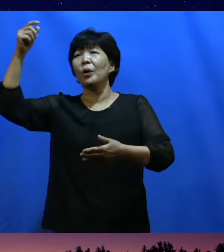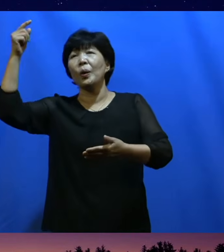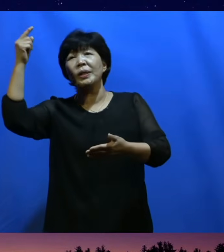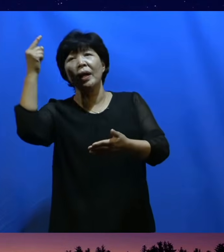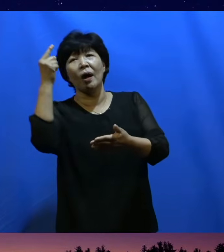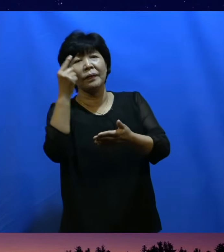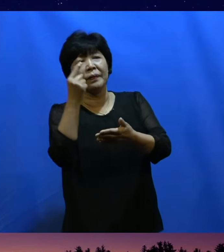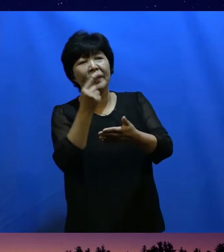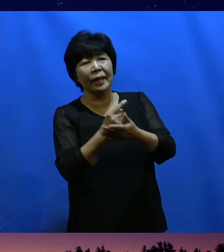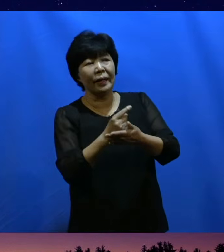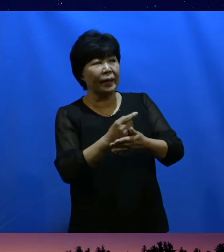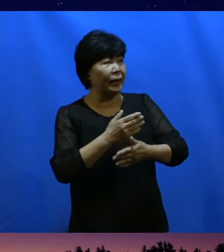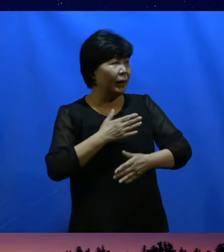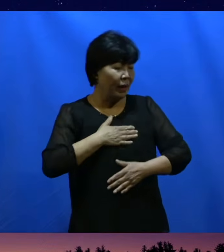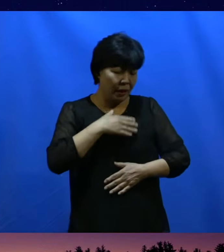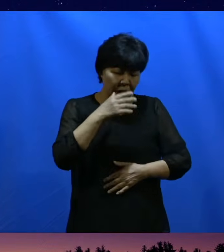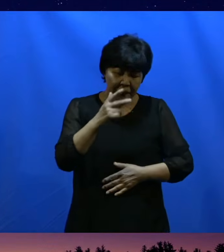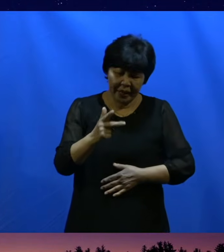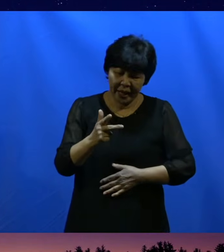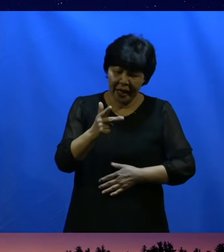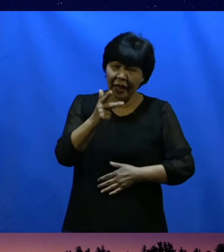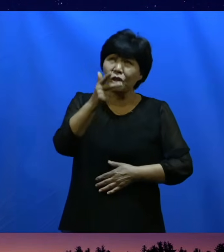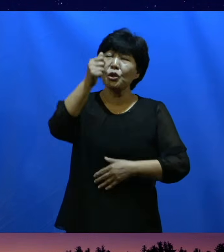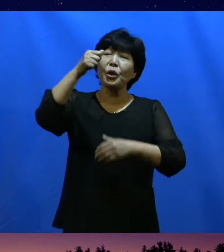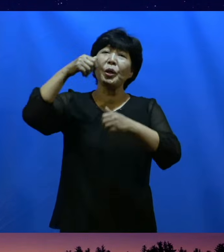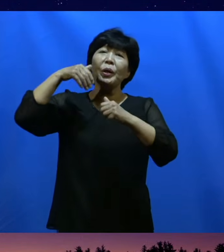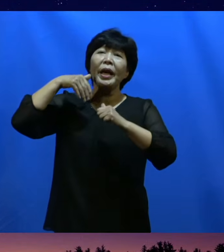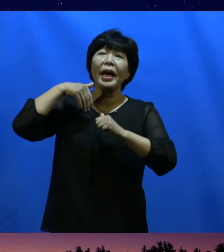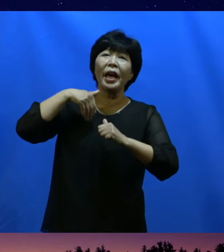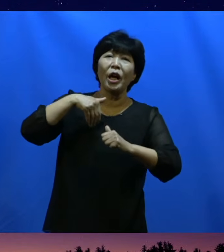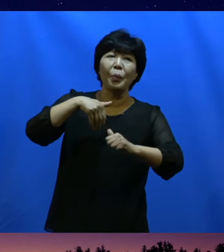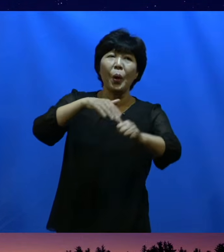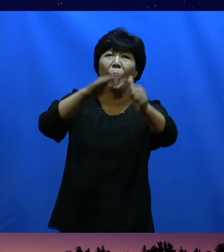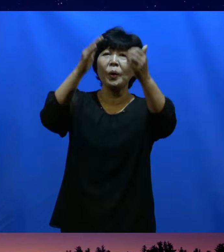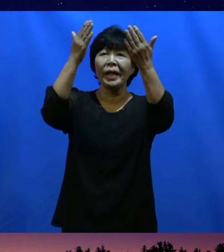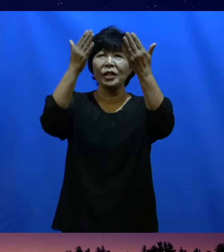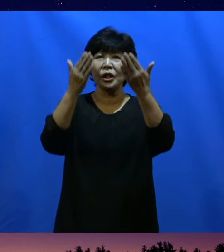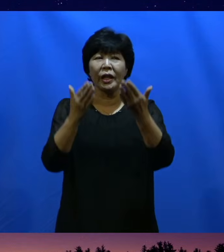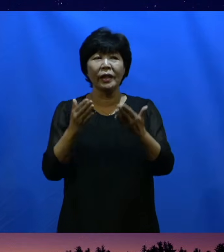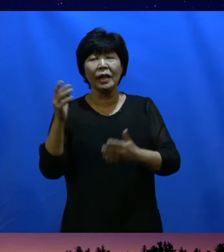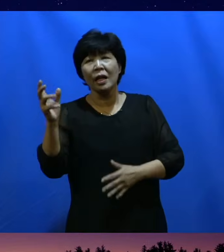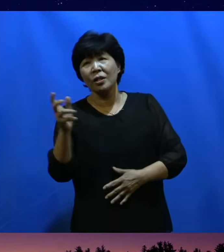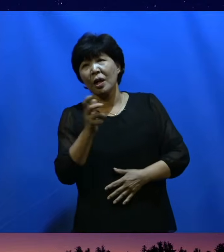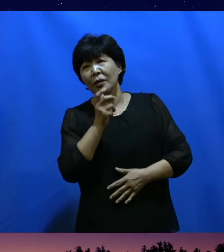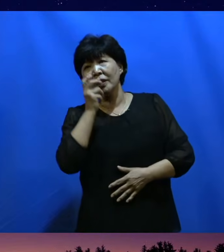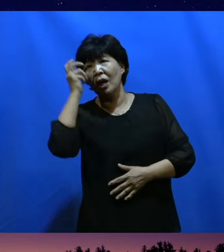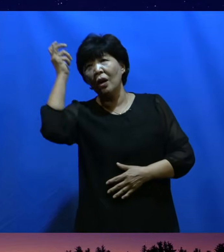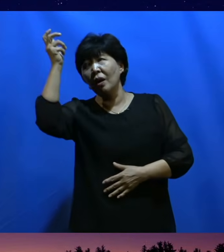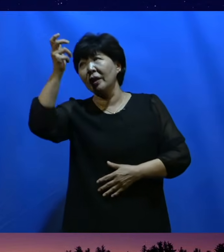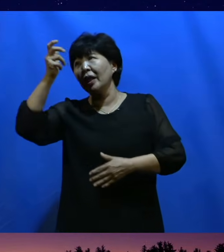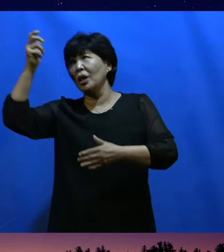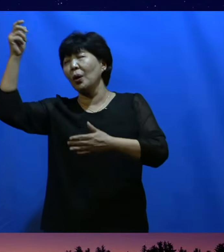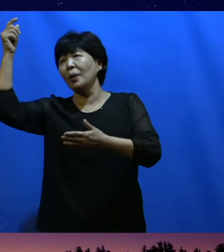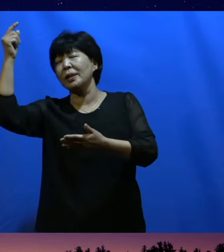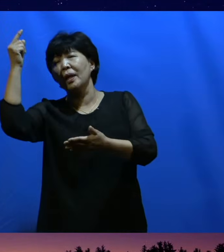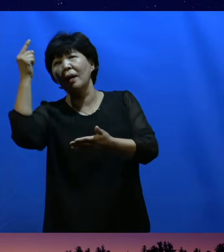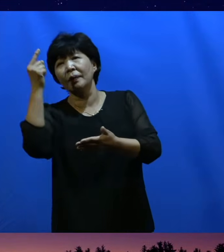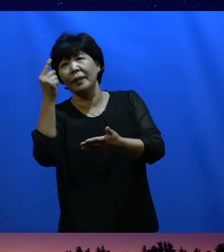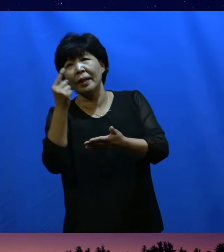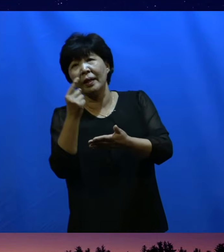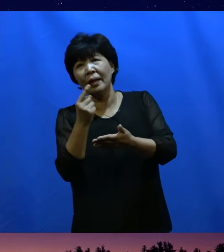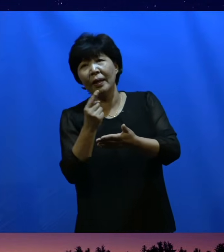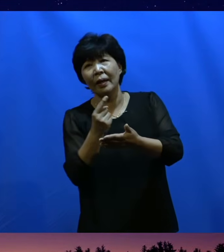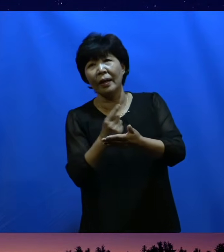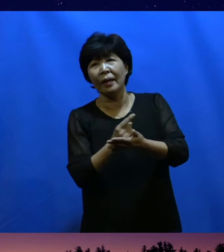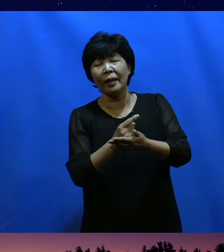성령이 오셨네. 내 주에 보내신 성령이